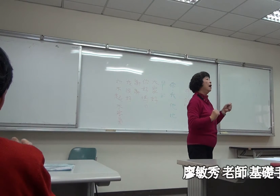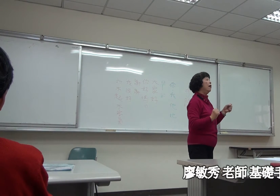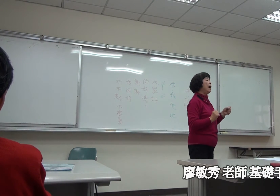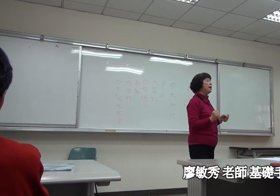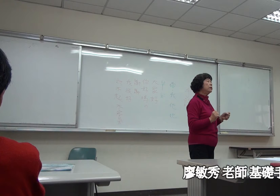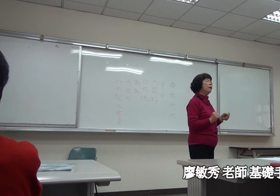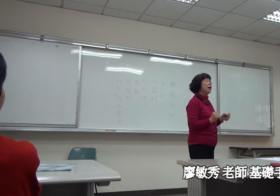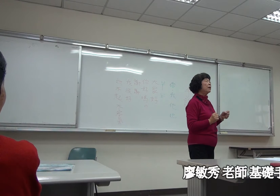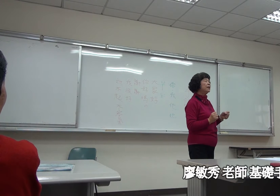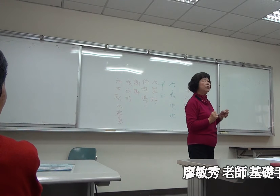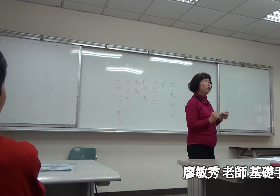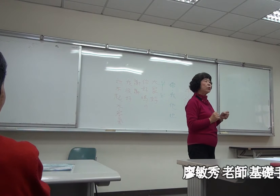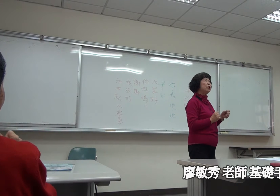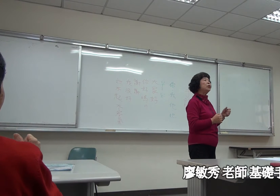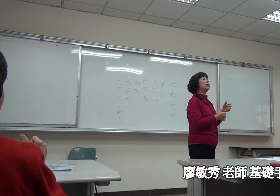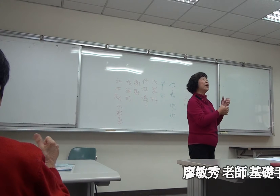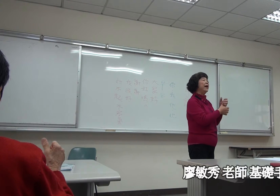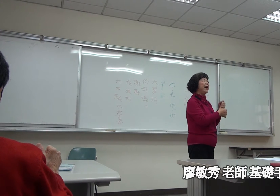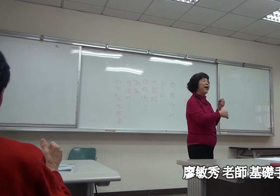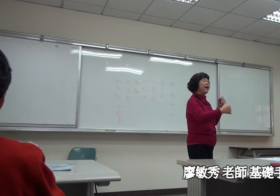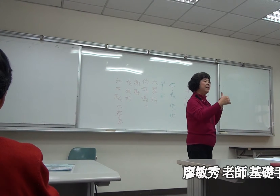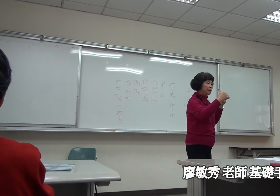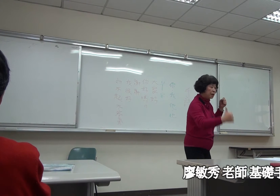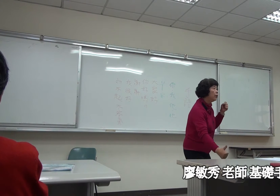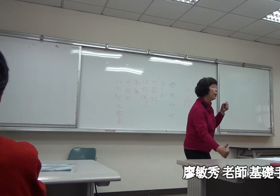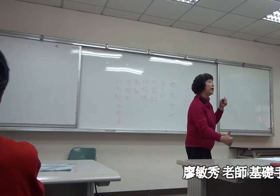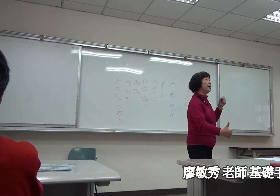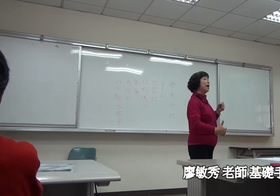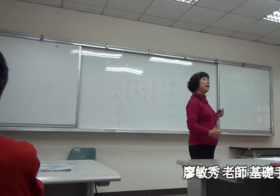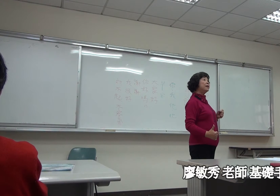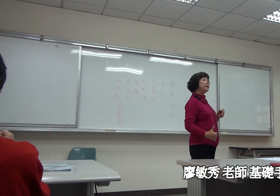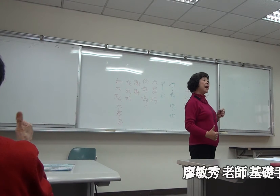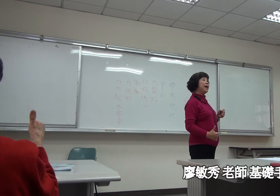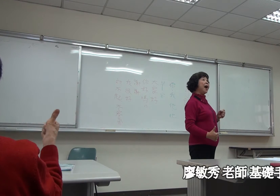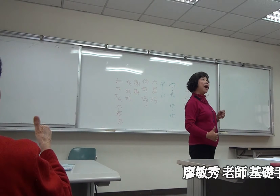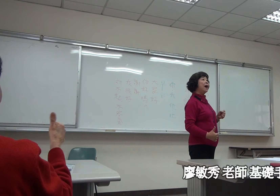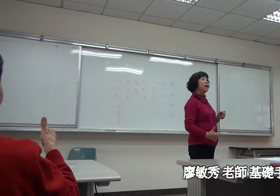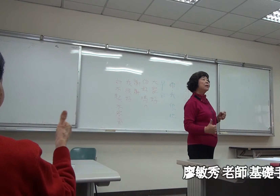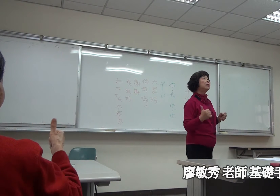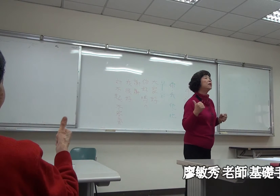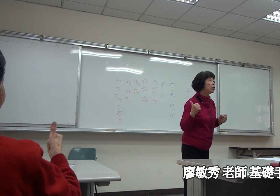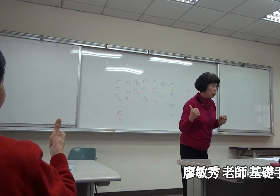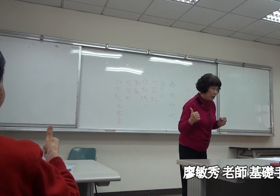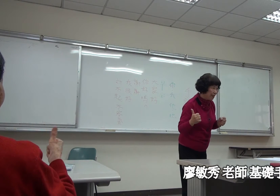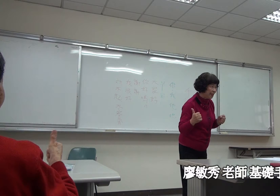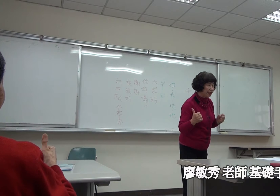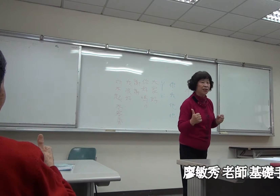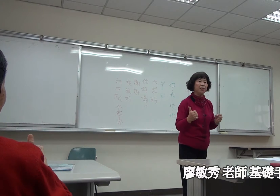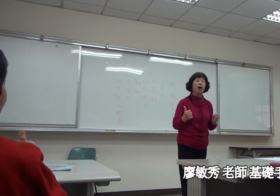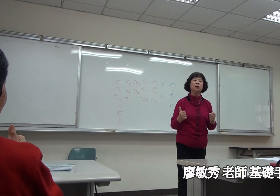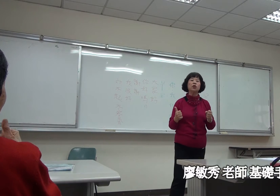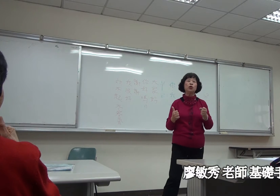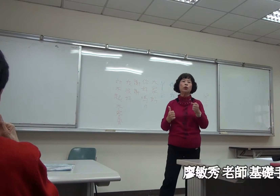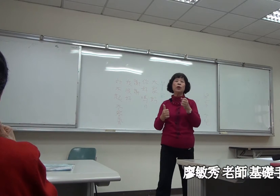女儿。哦啊，你说潘老师，如果孙子哎儿子各对，安内你的啥呀？这是孙子，好，这是孙啊，